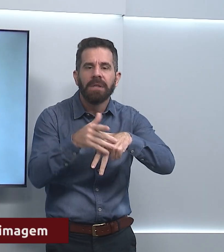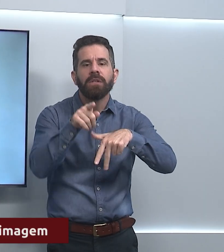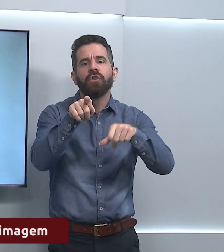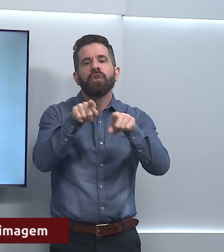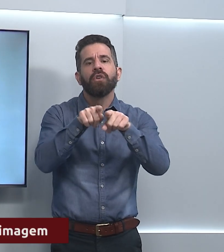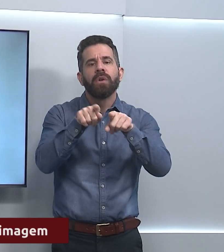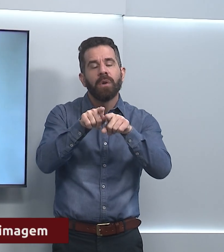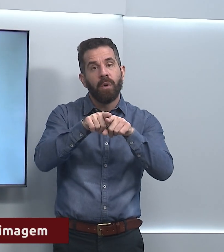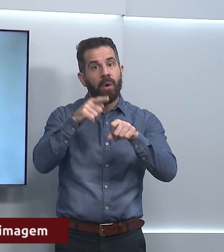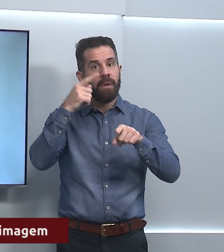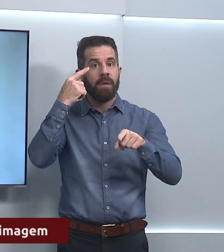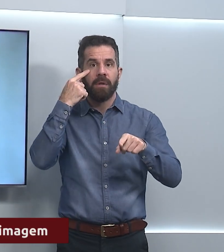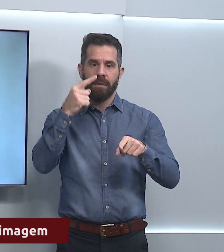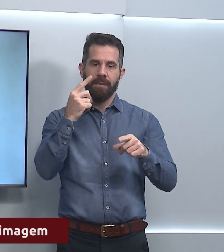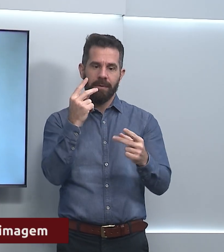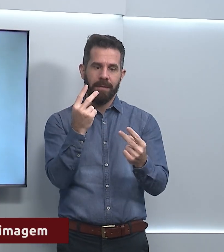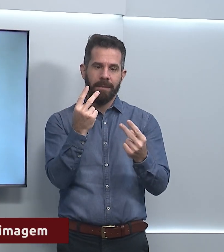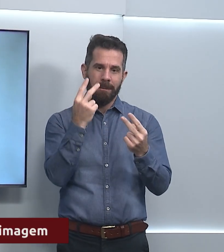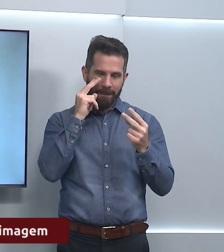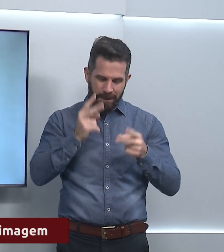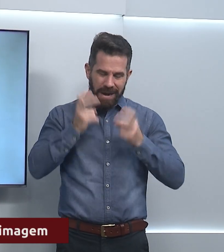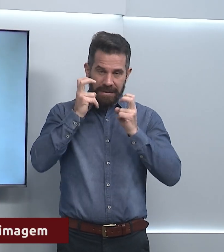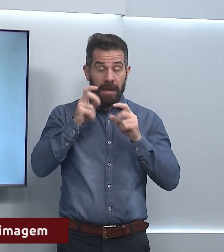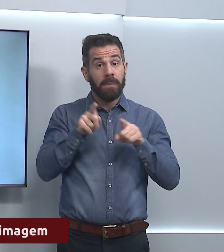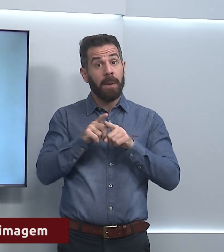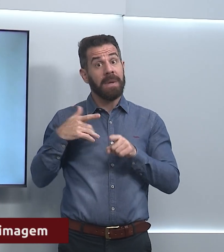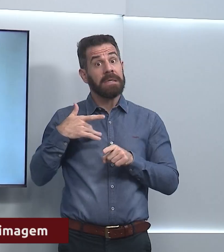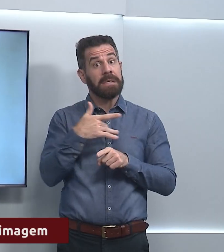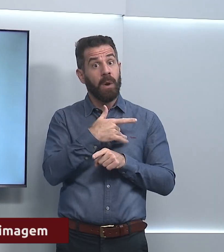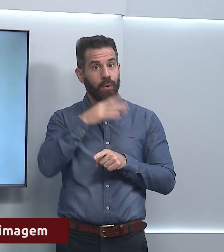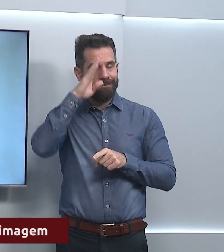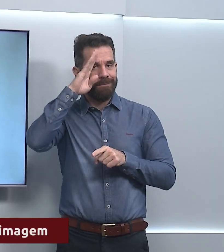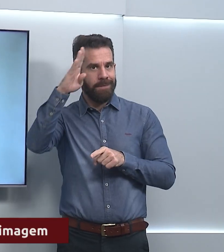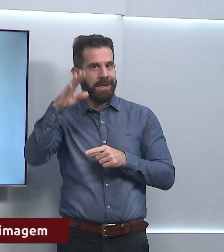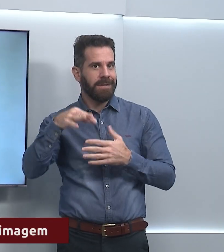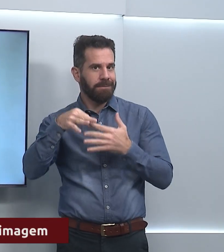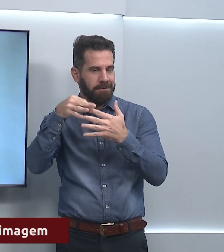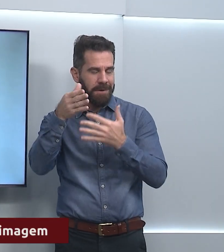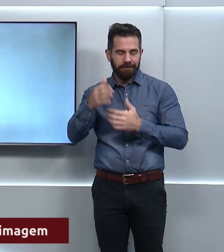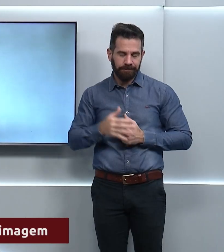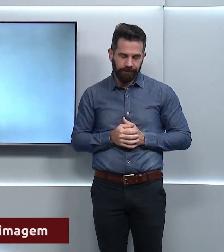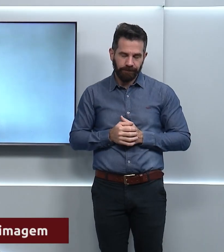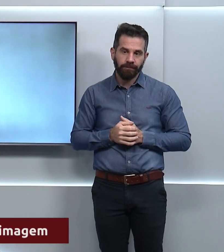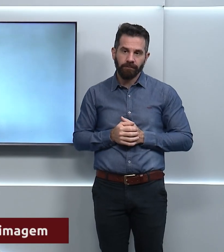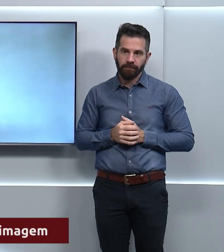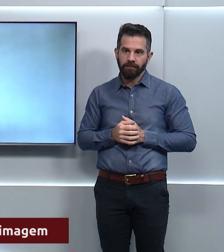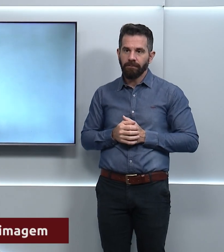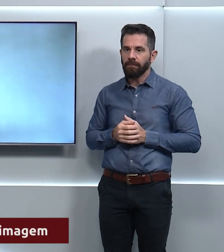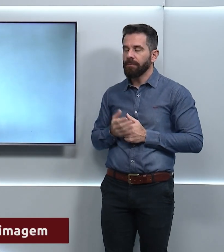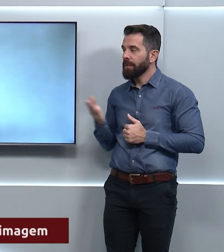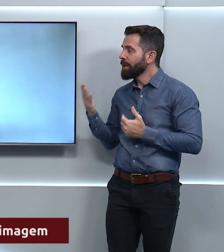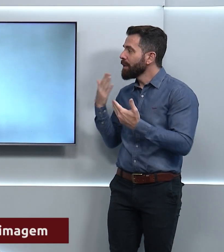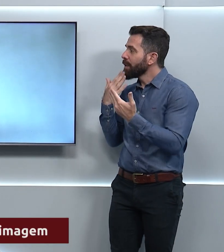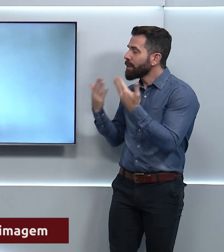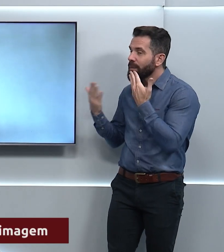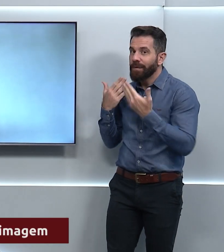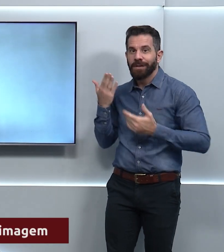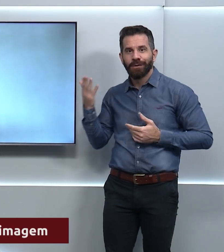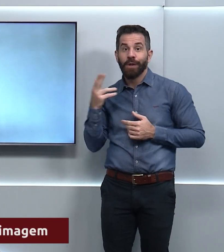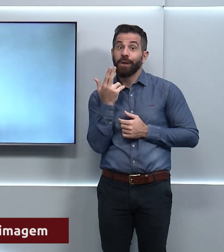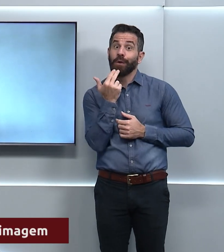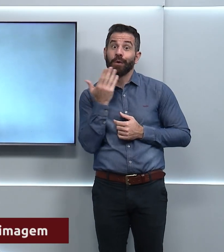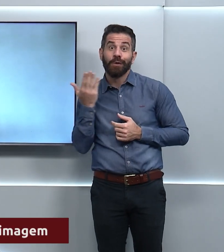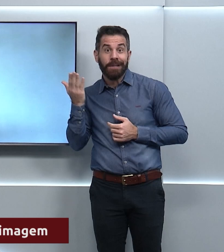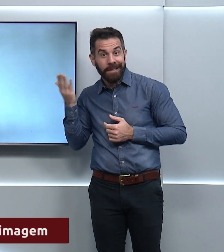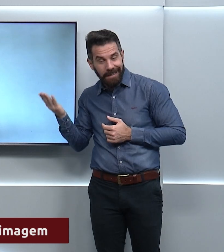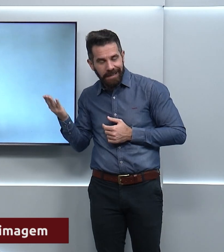da imagem e não perca a saúde. A gente acabou de conversar com a nutricionista Jaqueline Lagares. Ficam